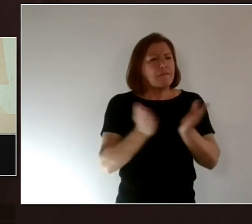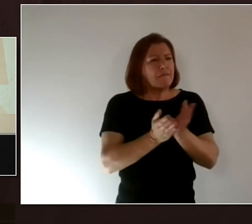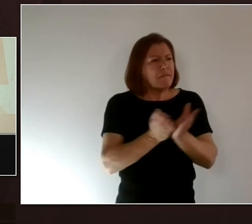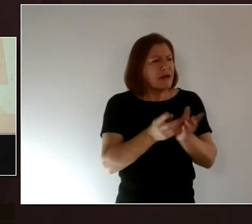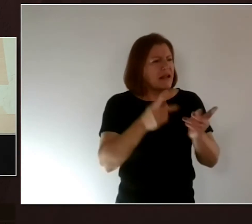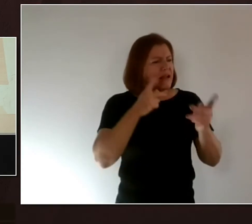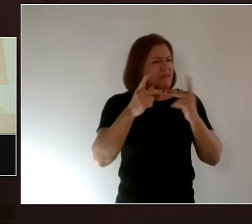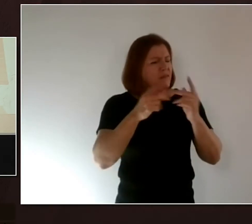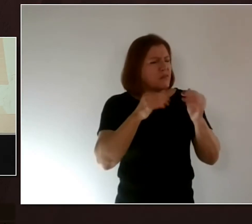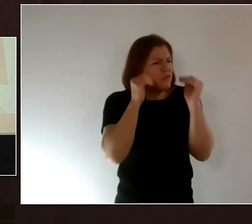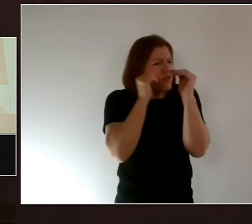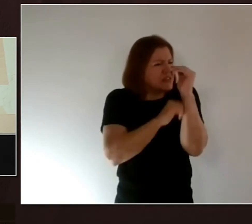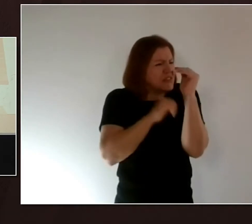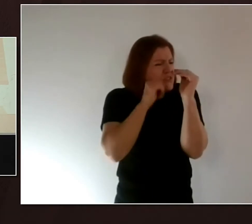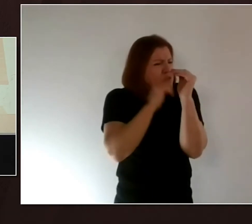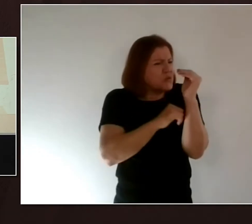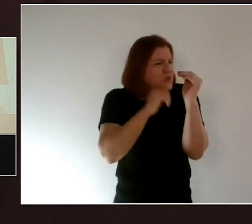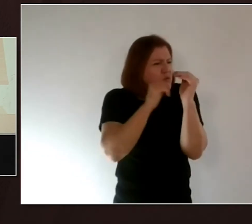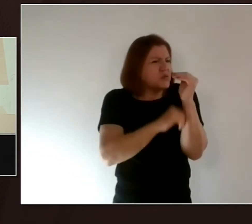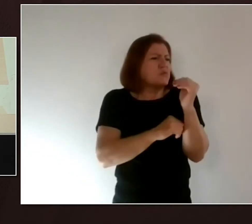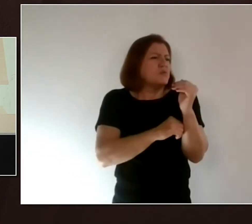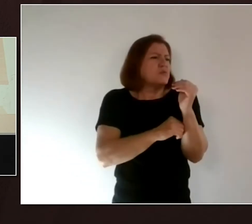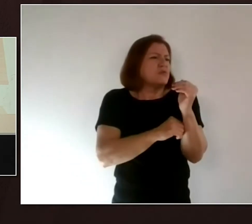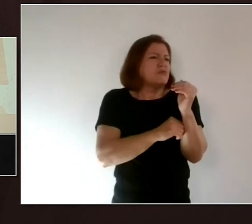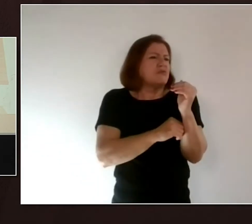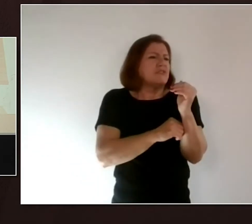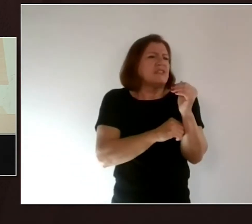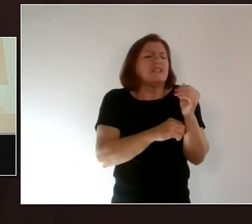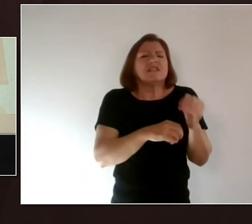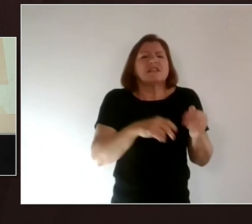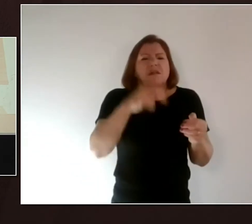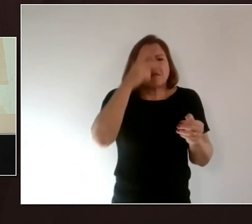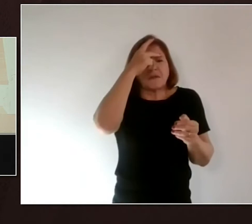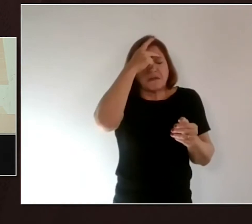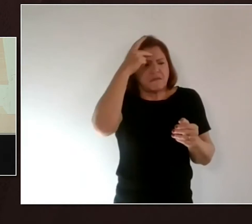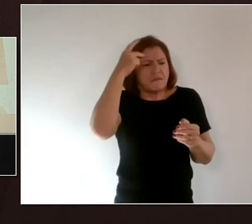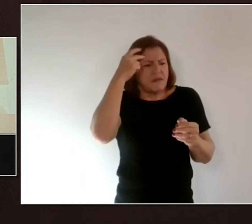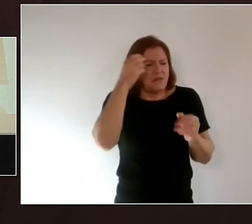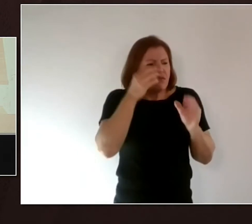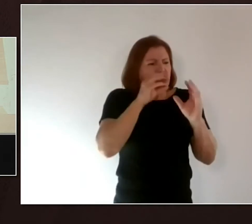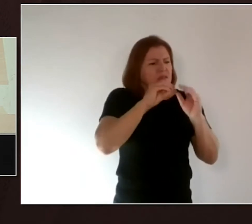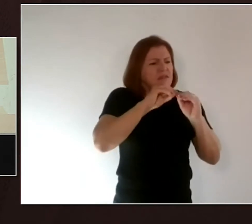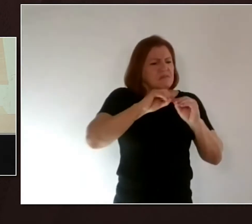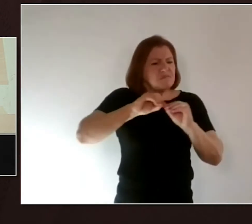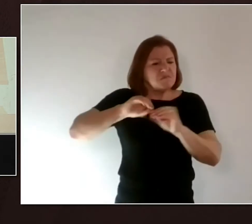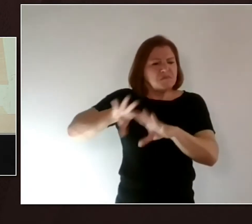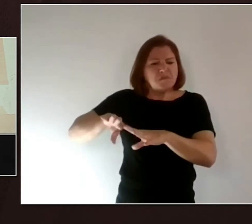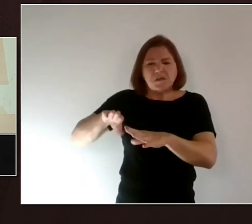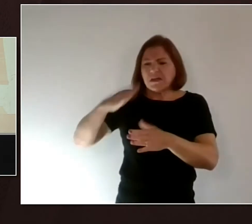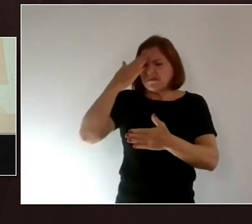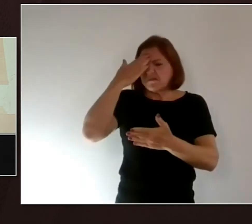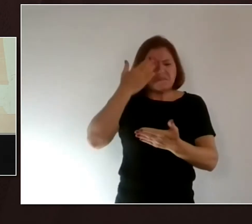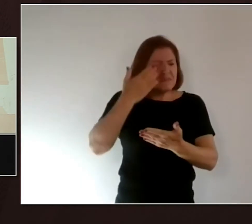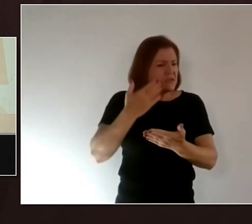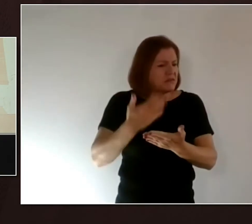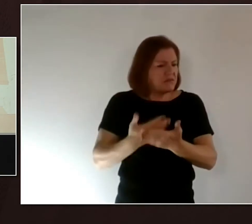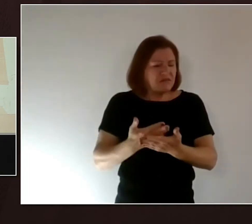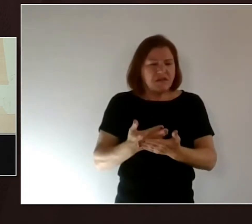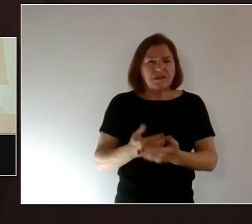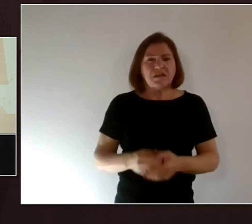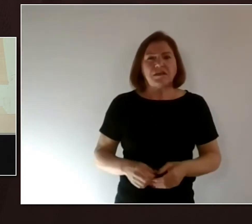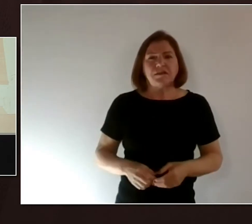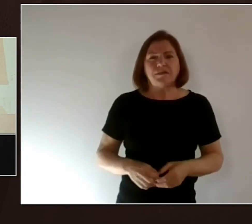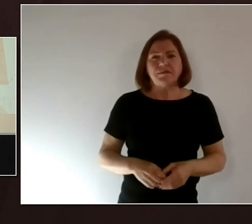os que verdadeiramente pregam o evangelho, tá? E no capítulo 5 ainda de